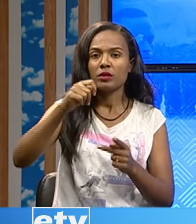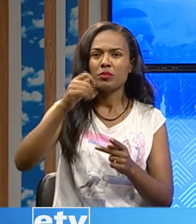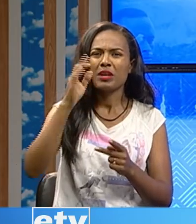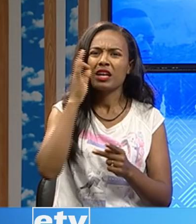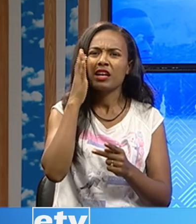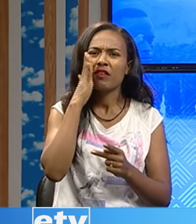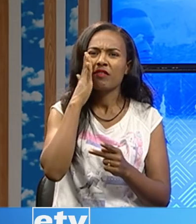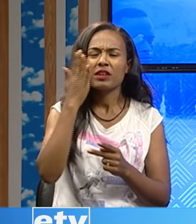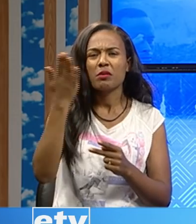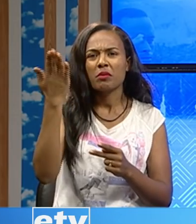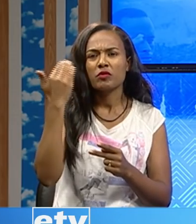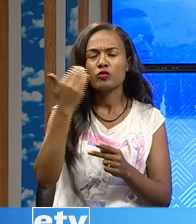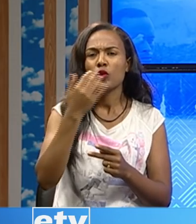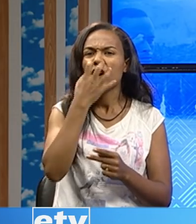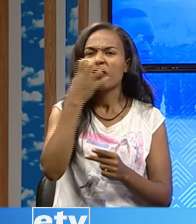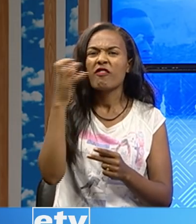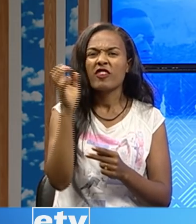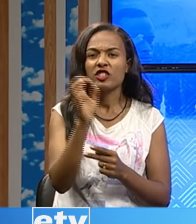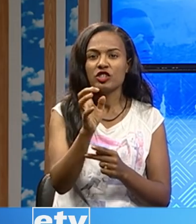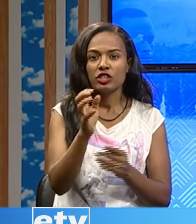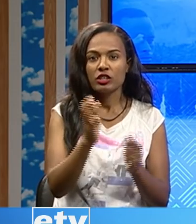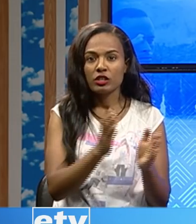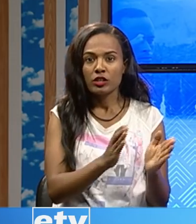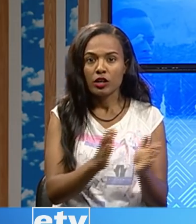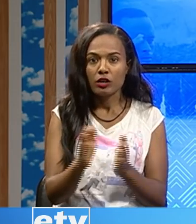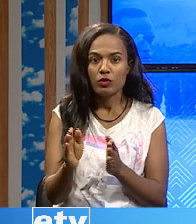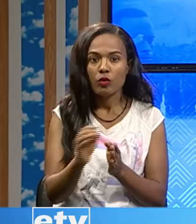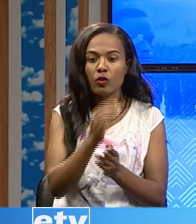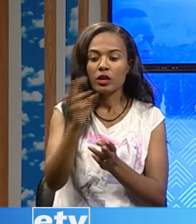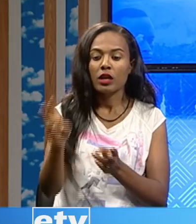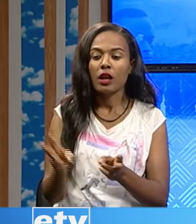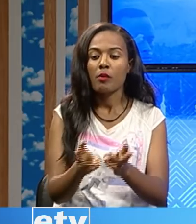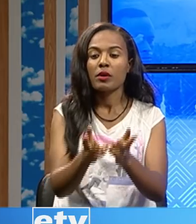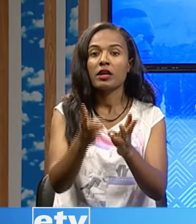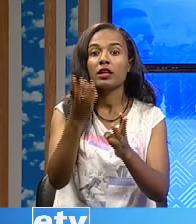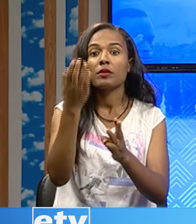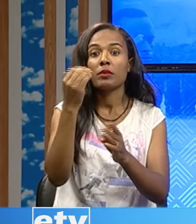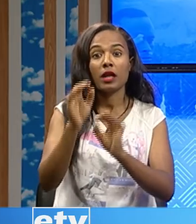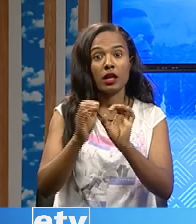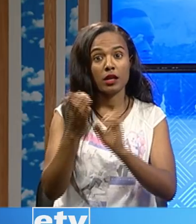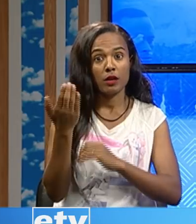ፈንጅ ደድሮ በሌላ መንገድ ነበር ሊያጠቃ የመጣው።